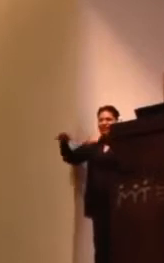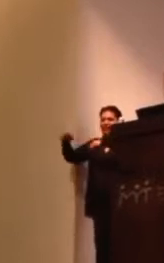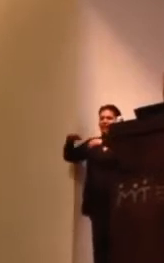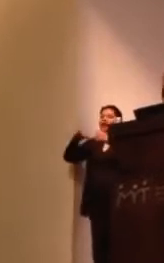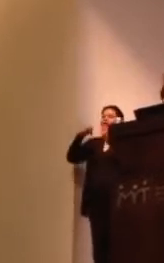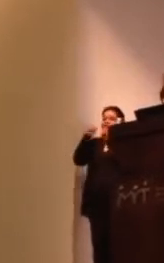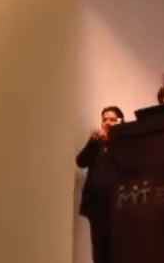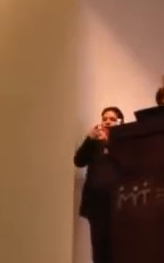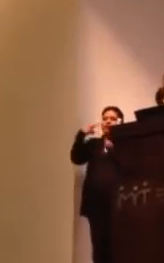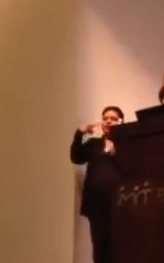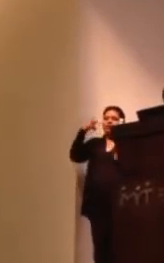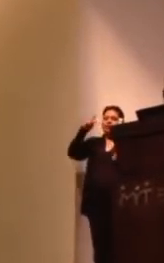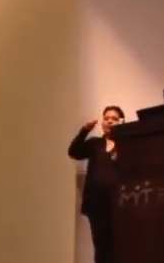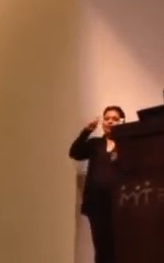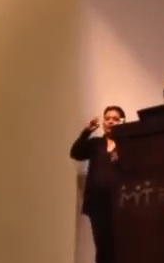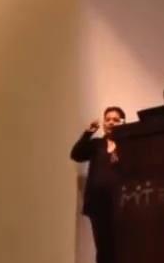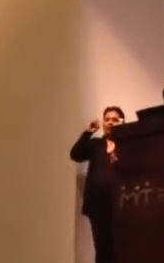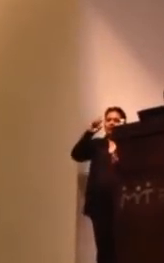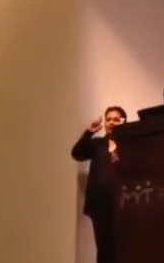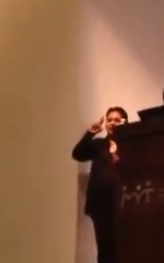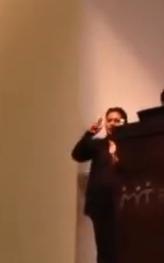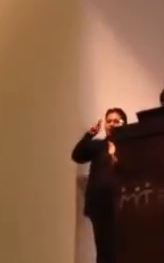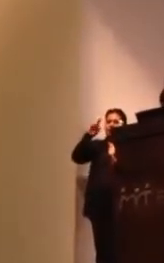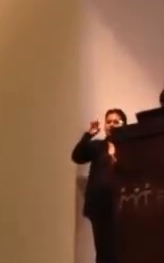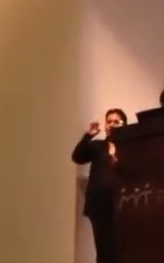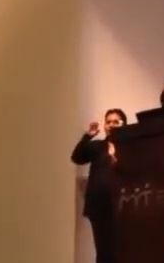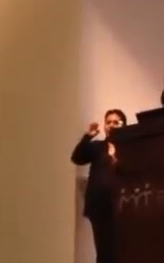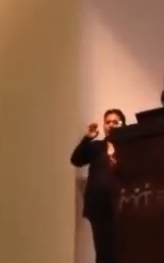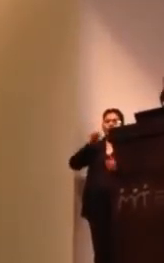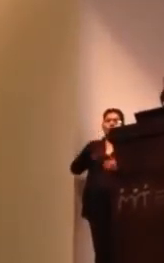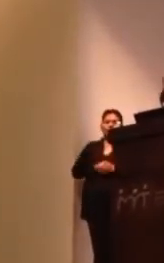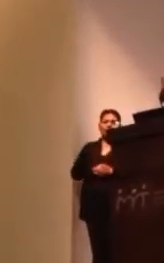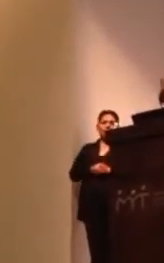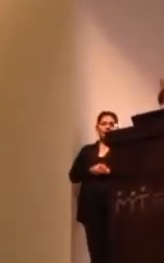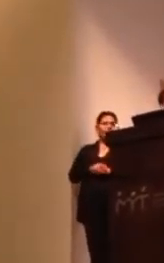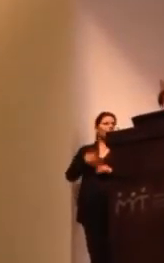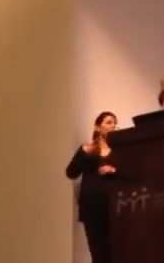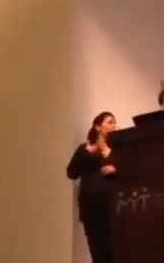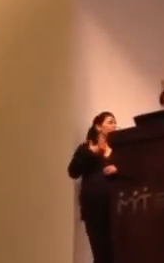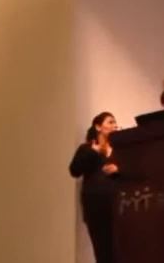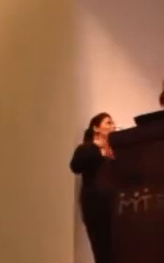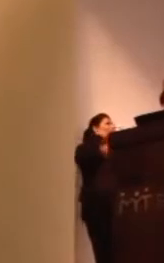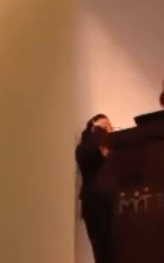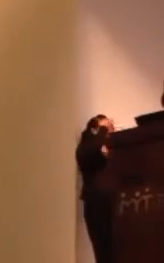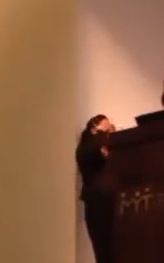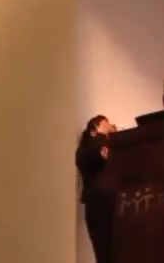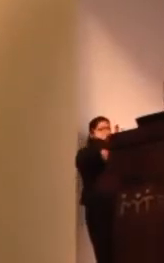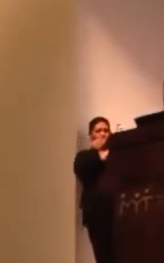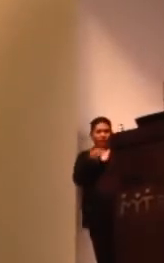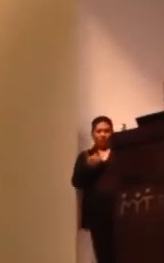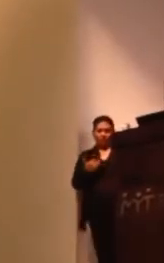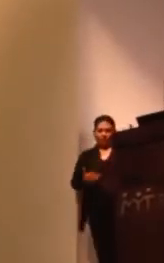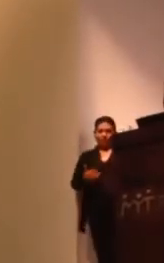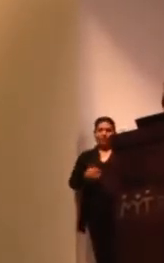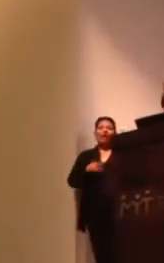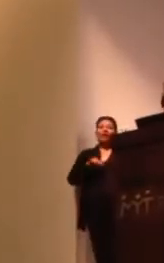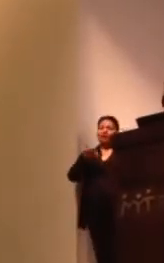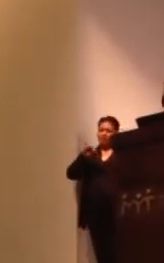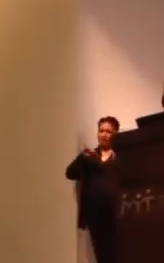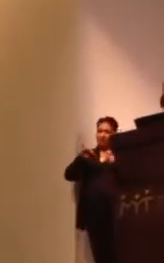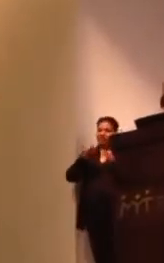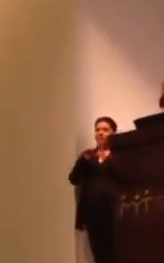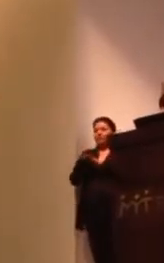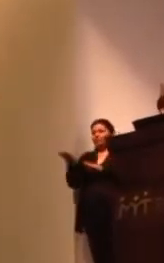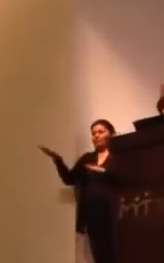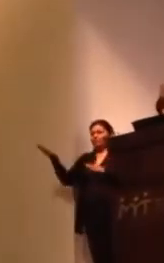los obvios, ok, estas son así como, si tiene todas estas, entonces sí podemos hablar de todo.